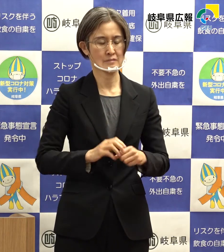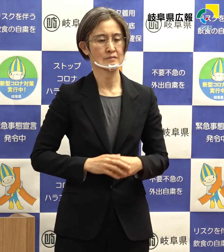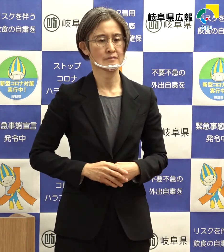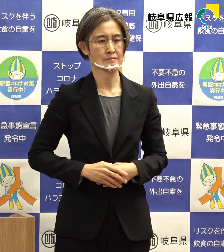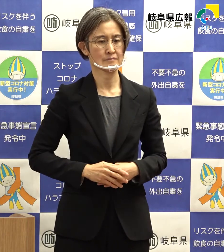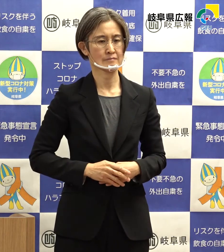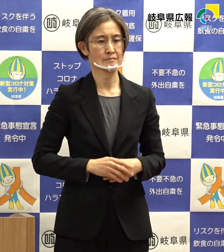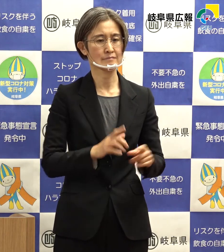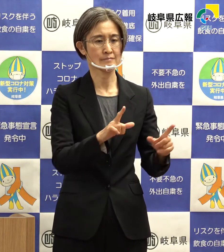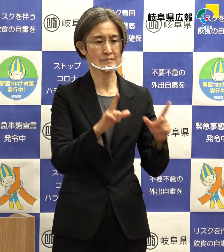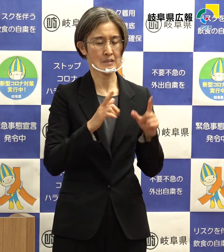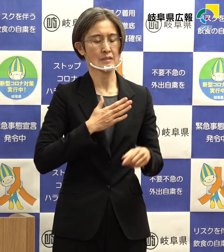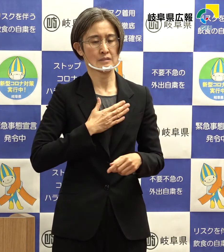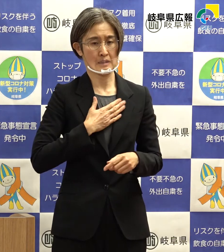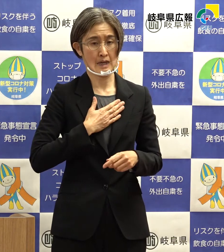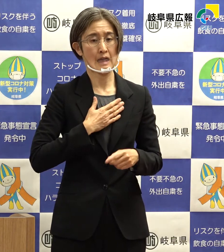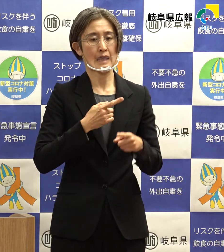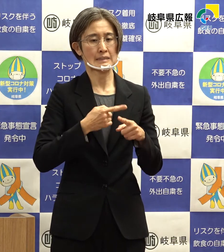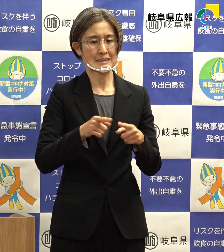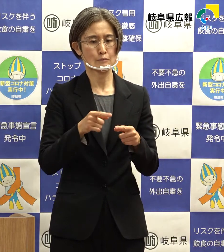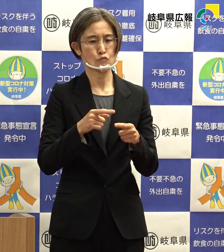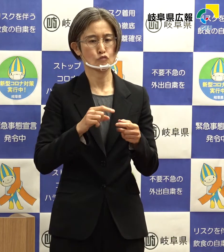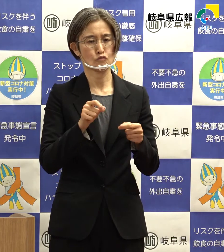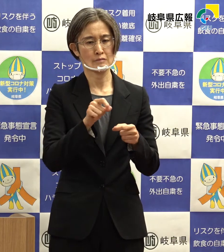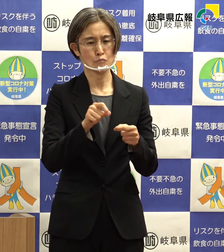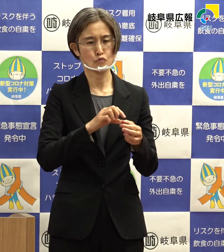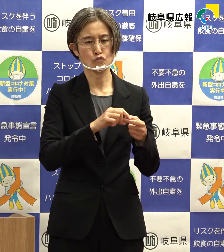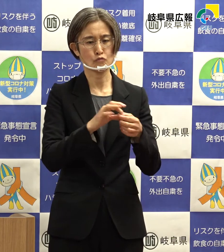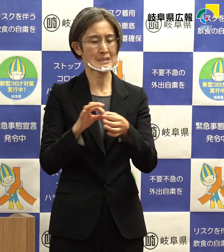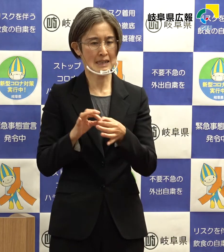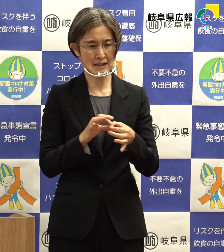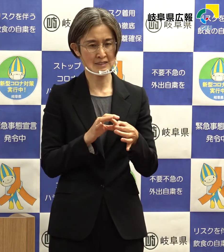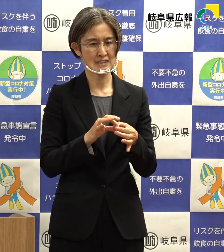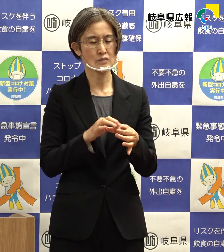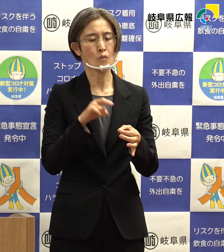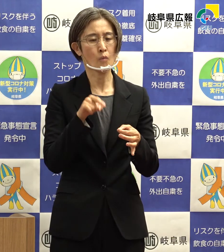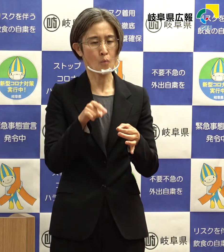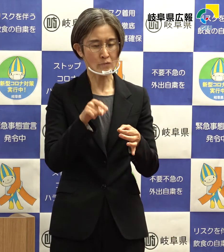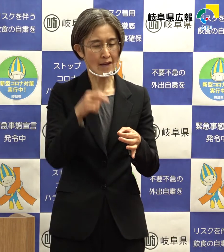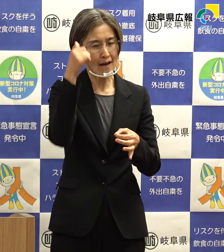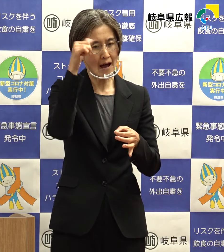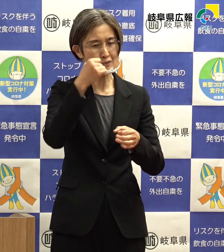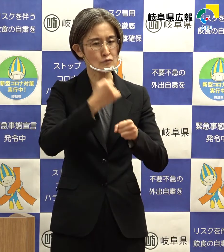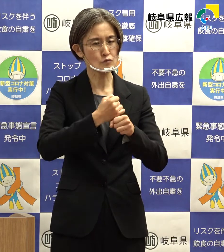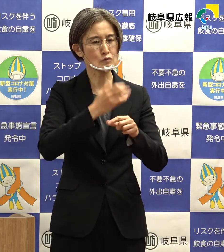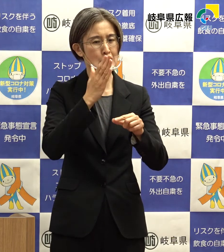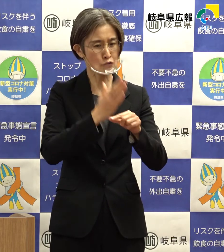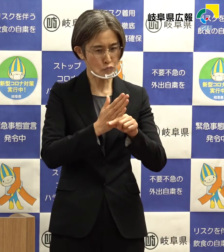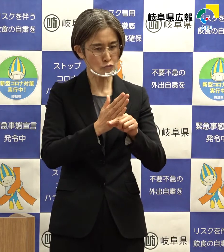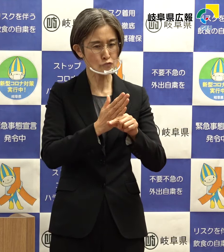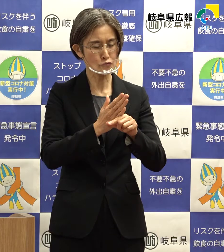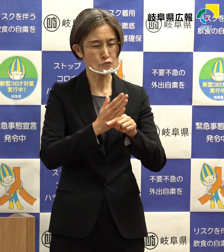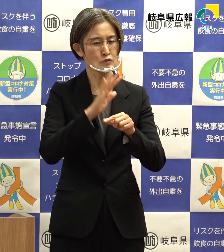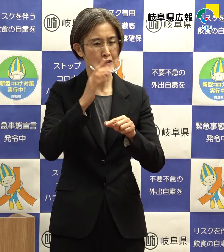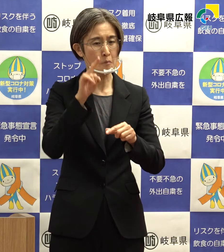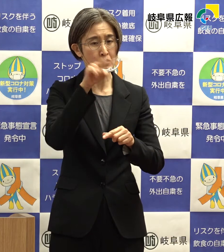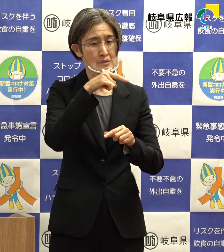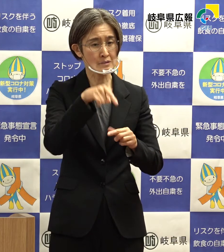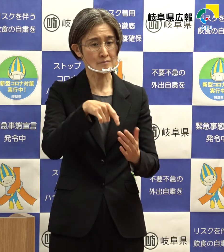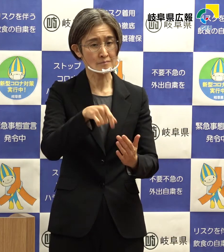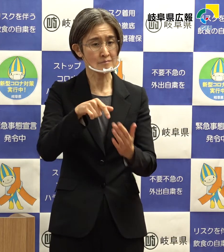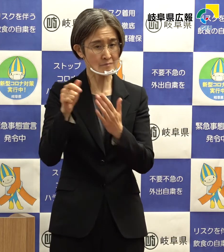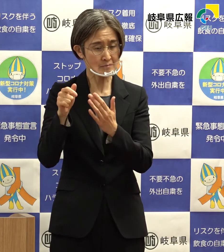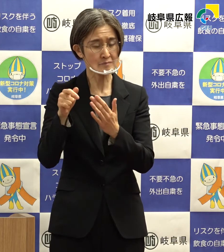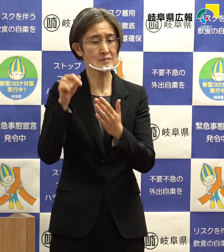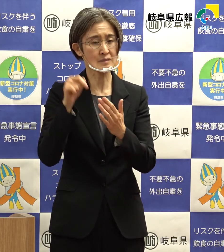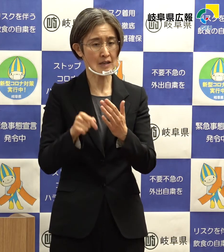話ですと、一部事務組合の方で、基本的には公式案の方を多分作っていらっしゃるんだと思うんですが、人選について、昨日弁護士